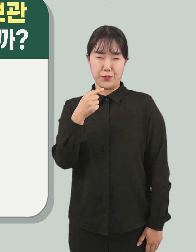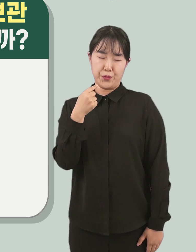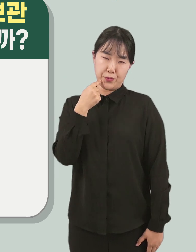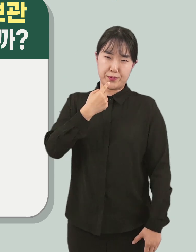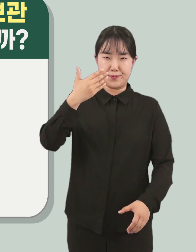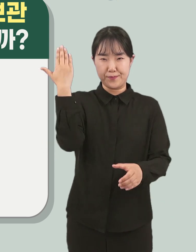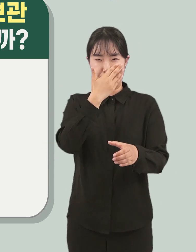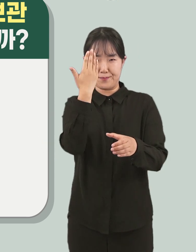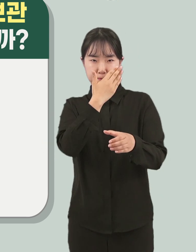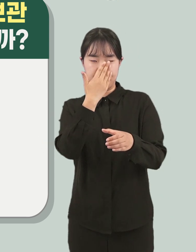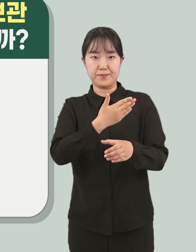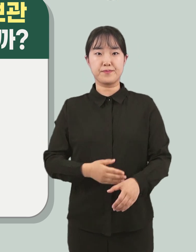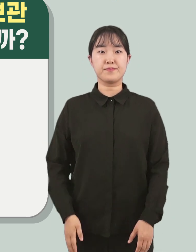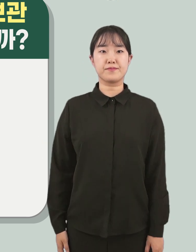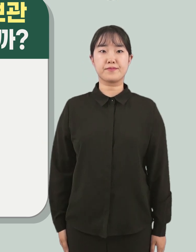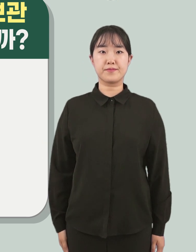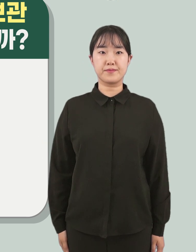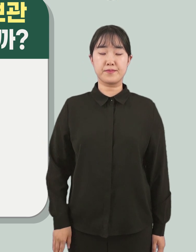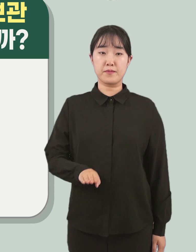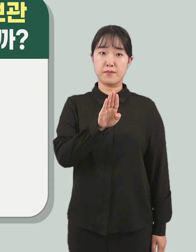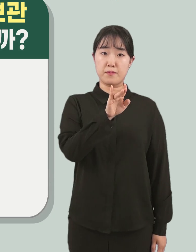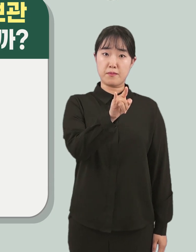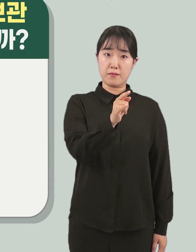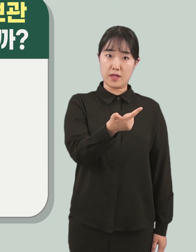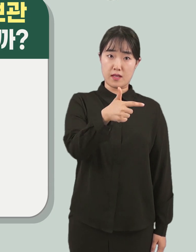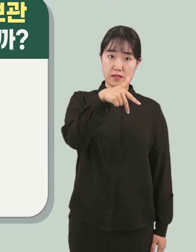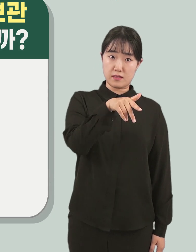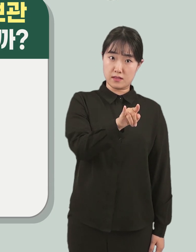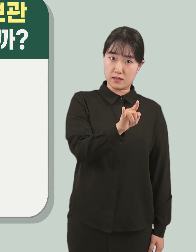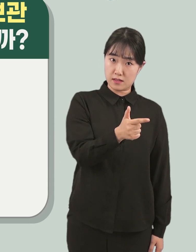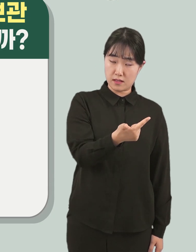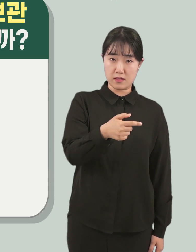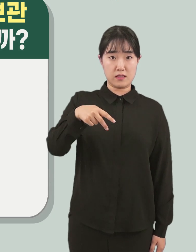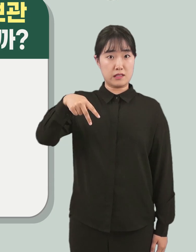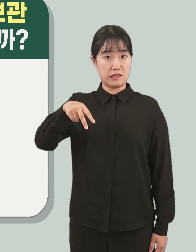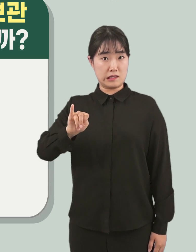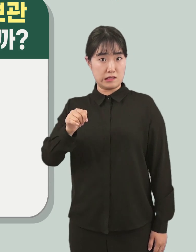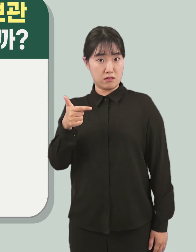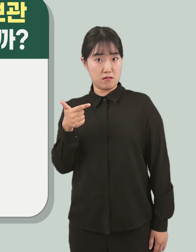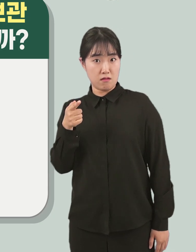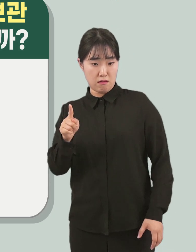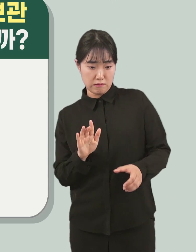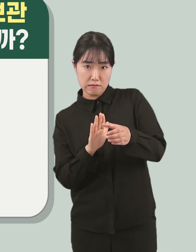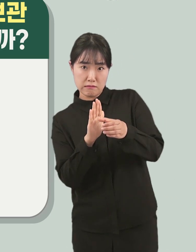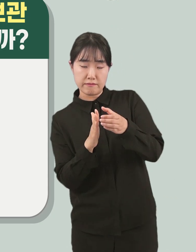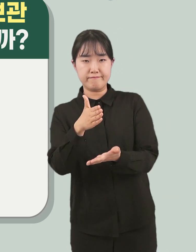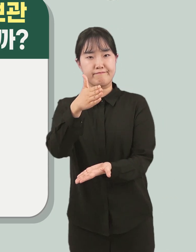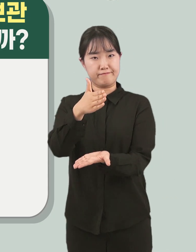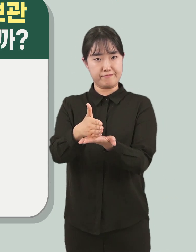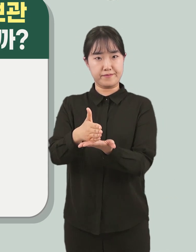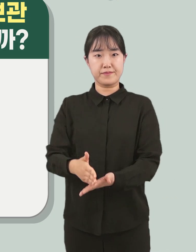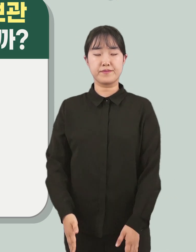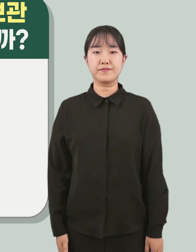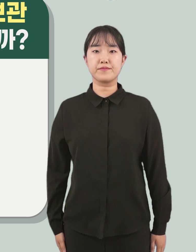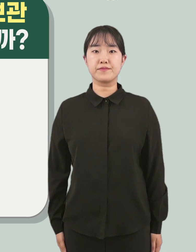부품을 세척하고 정상 작동 중에는 일주일에 한 번 소독합니다.